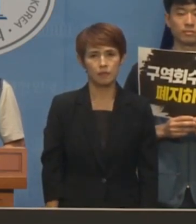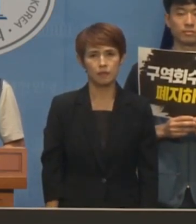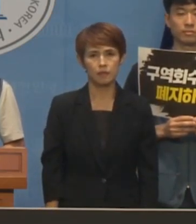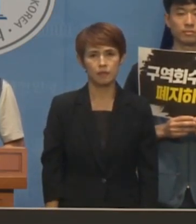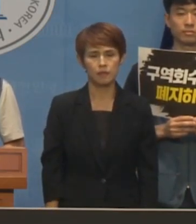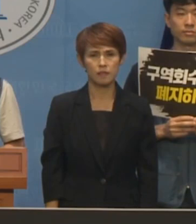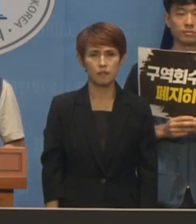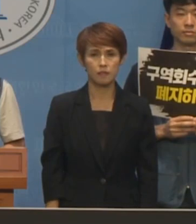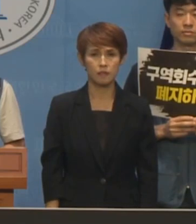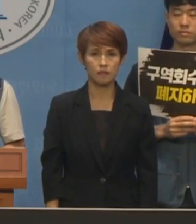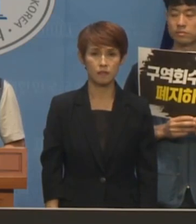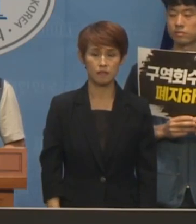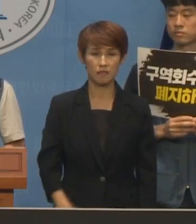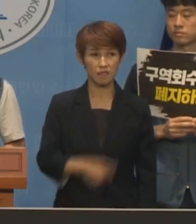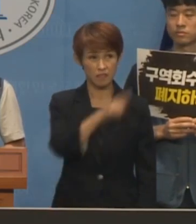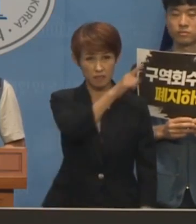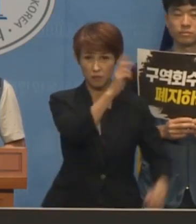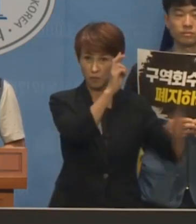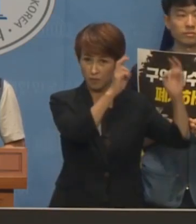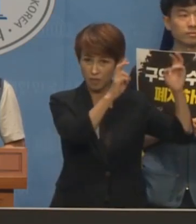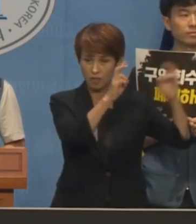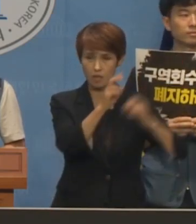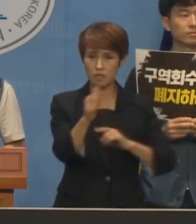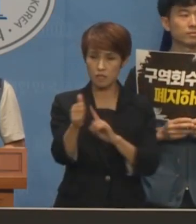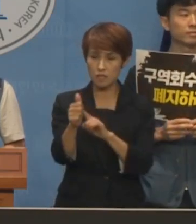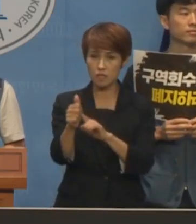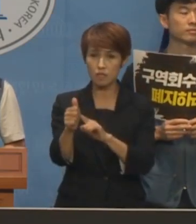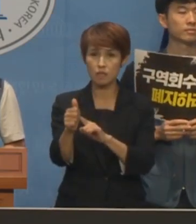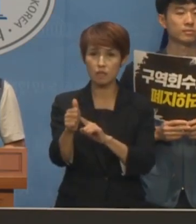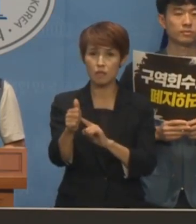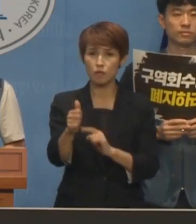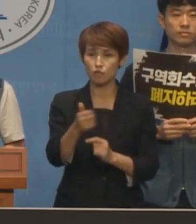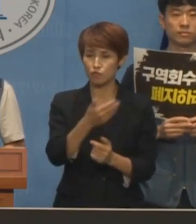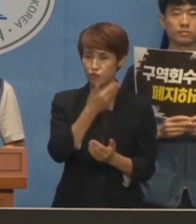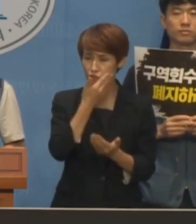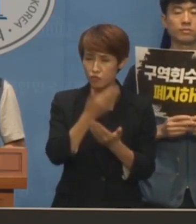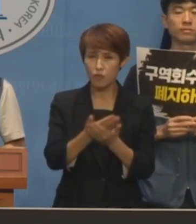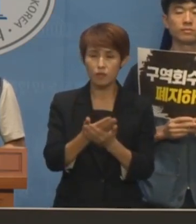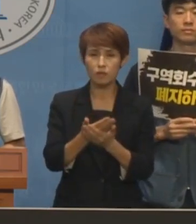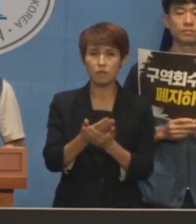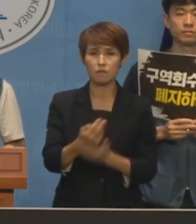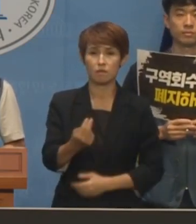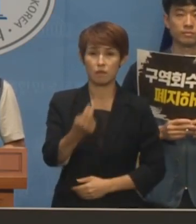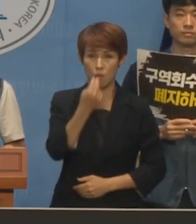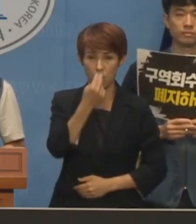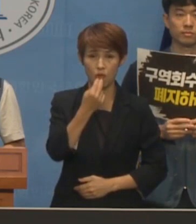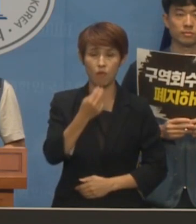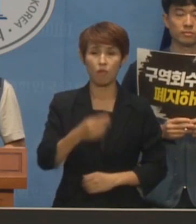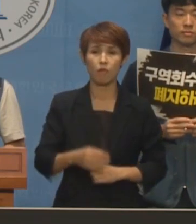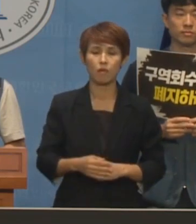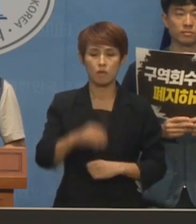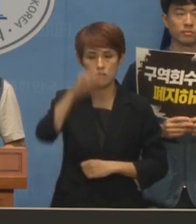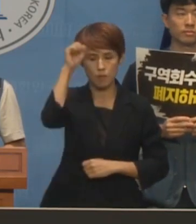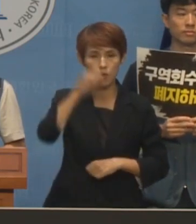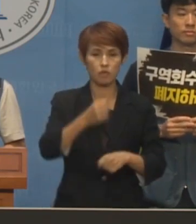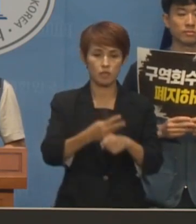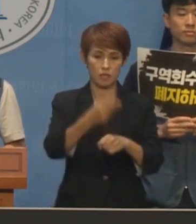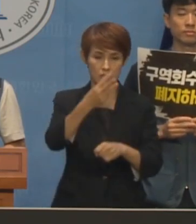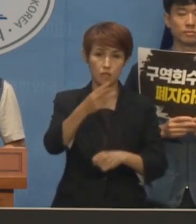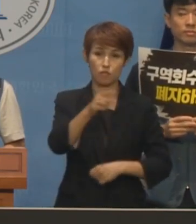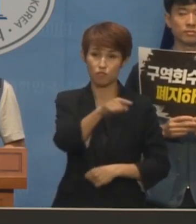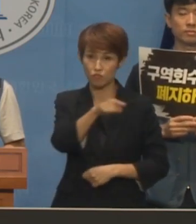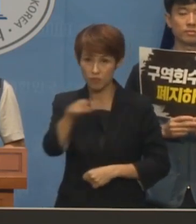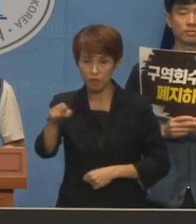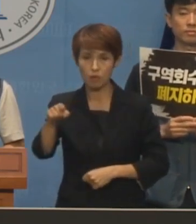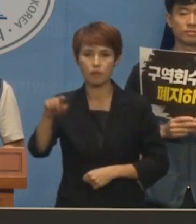사실이라면 쿠팡은 고인 생존의 골든 타임이라 할 수 있었던 새벽 3시부터는 연락을 한